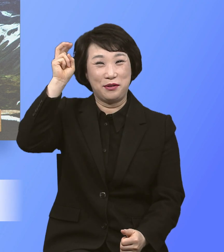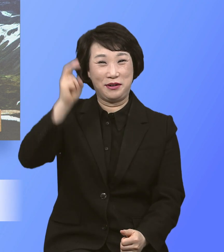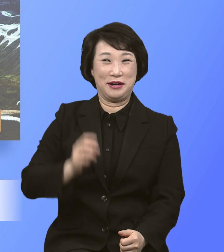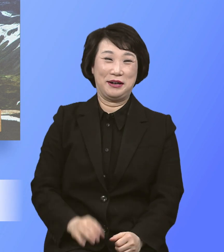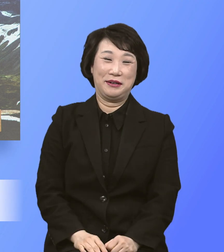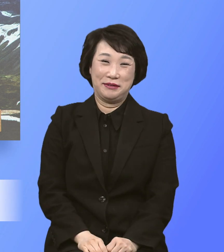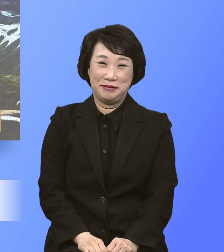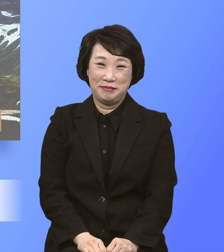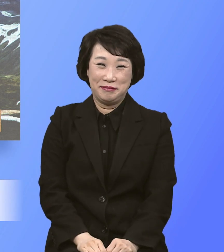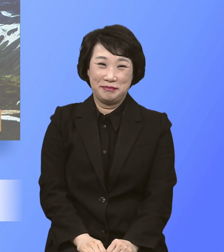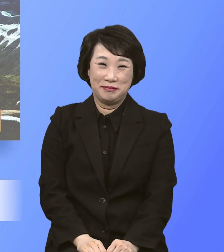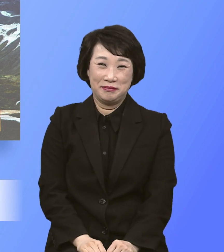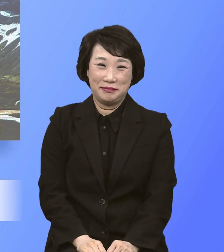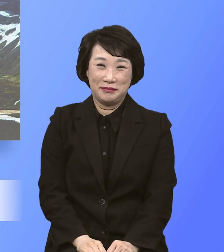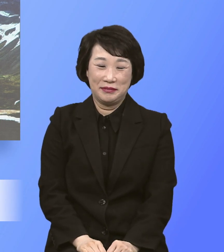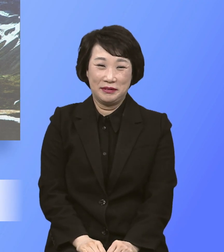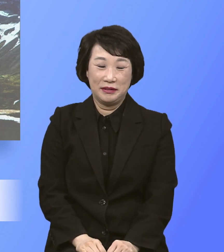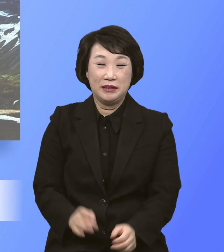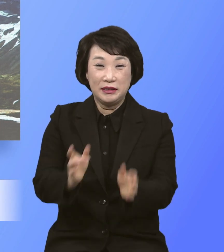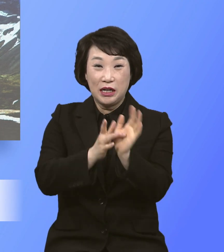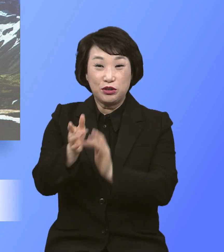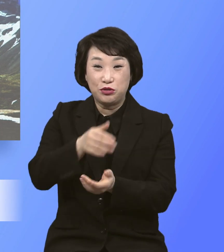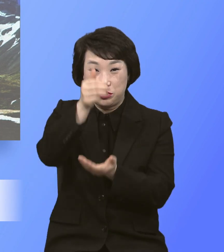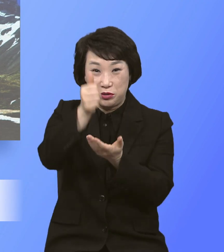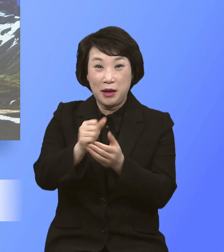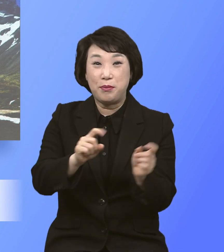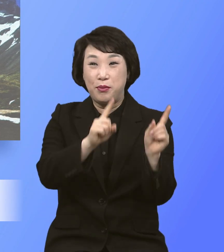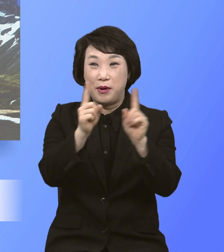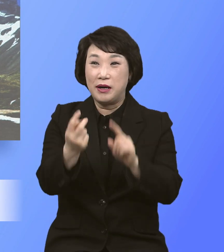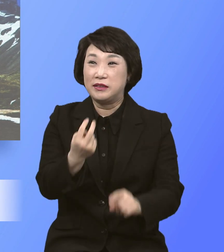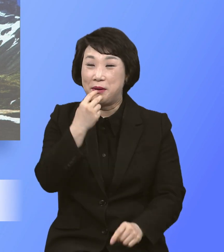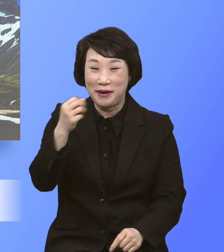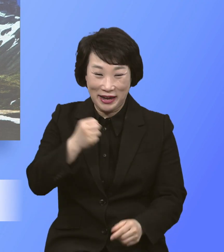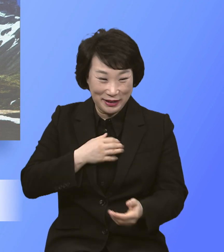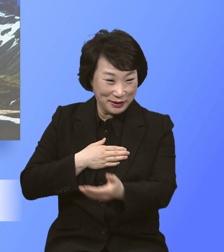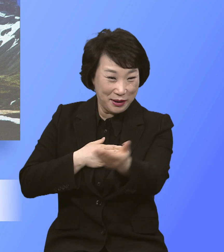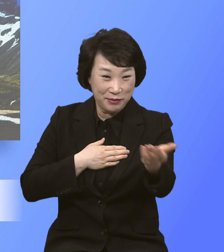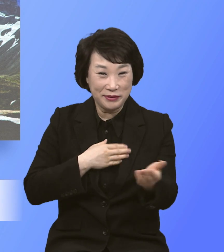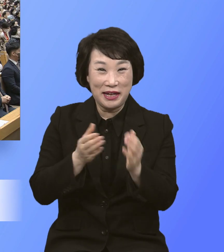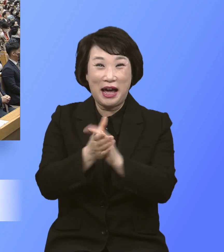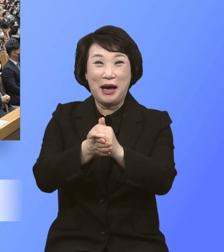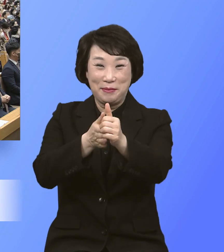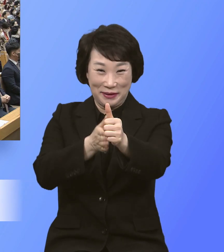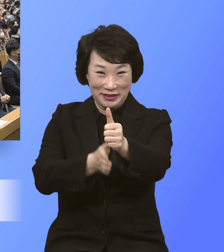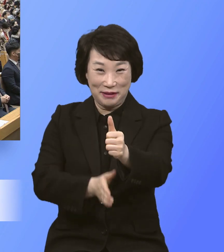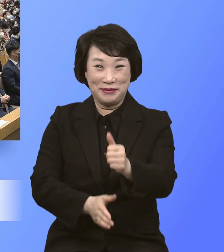생각해 보세요. 예수 그리스도의 부활의 생명을 가지신 분 아멘 합시다.